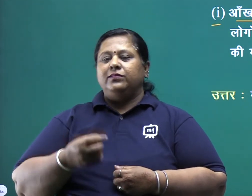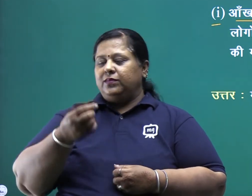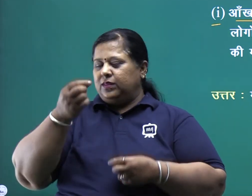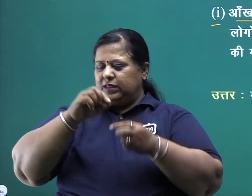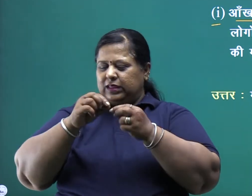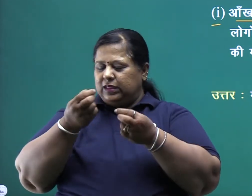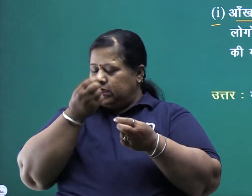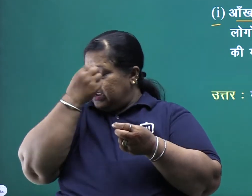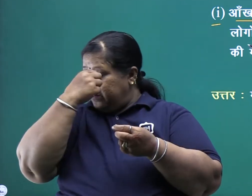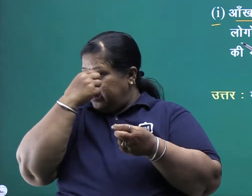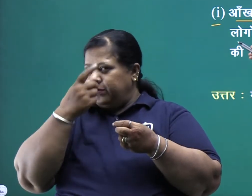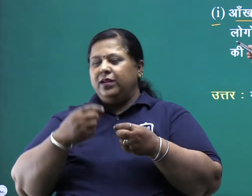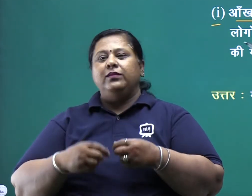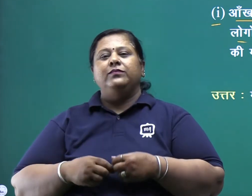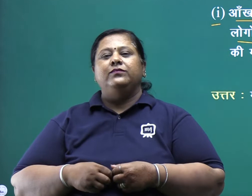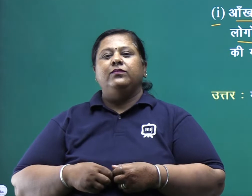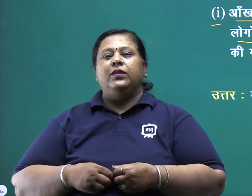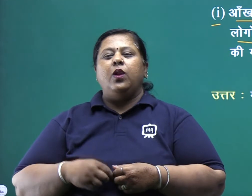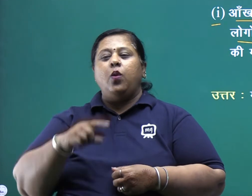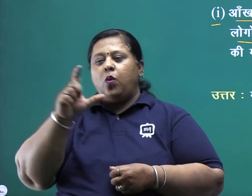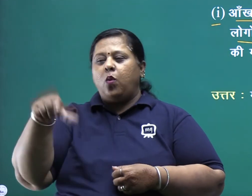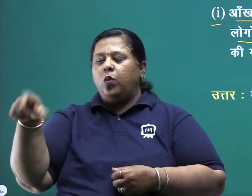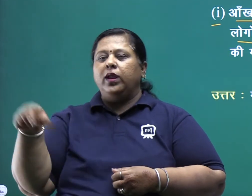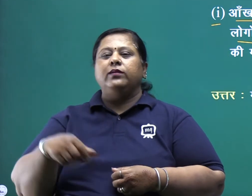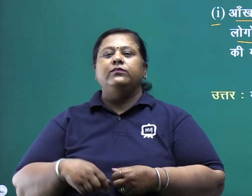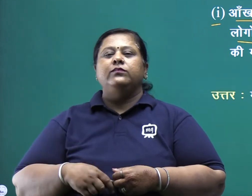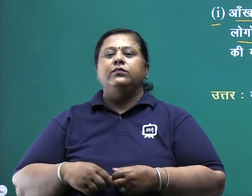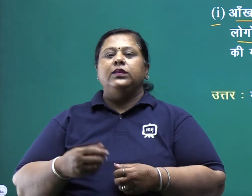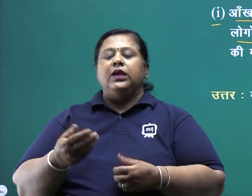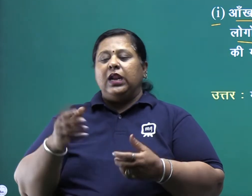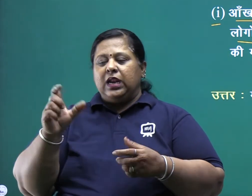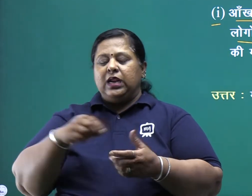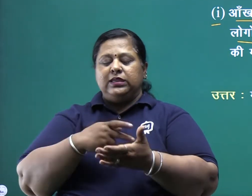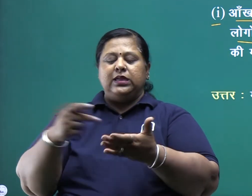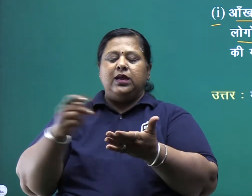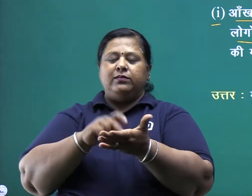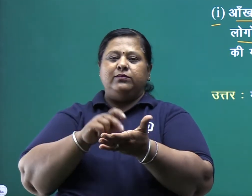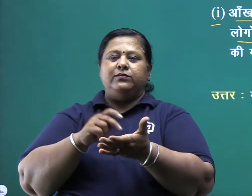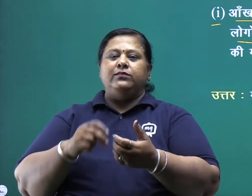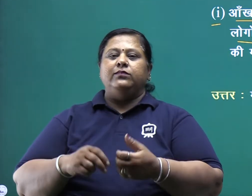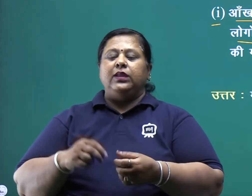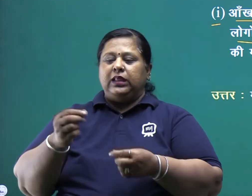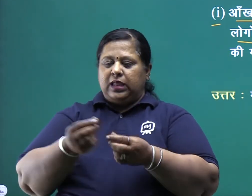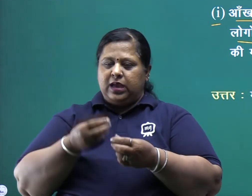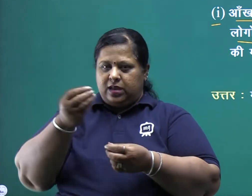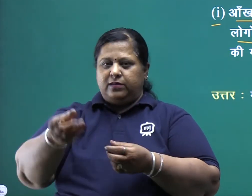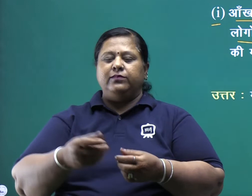तिनका पड़ने पर लोगों ने रिक्त स्थान